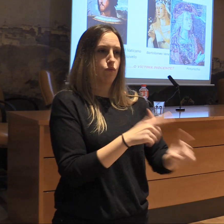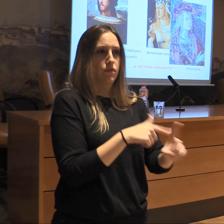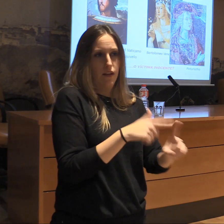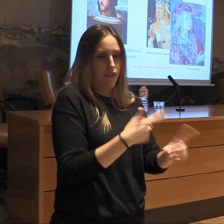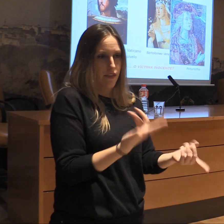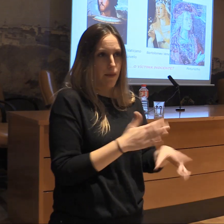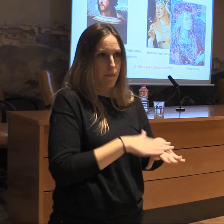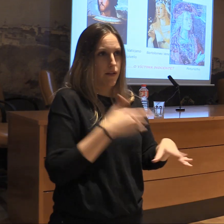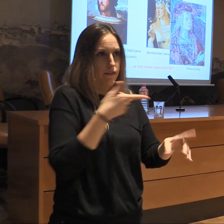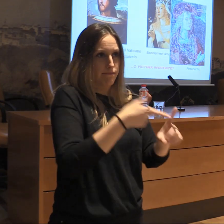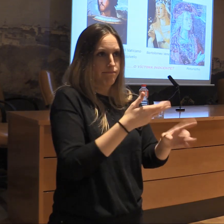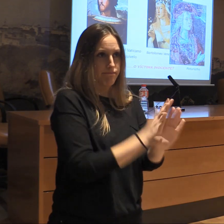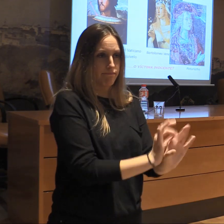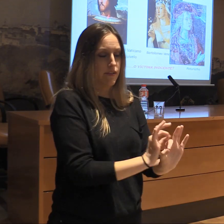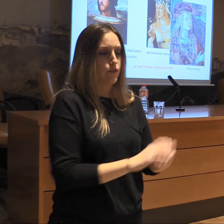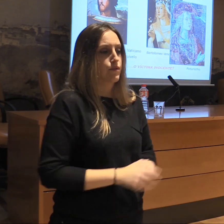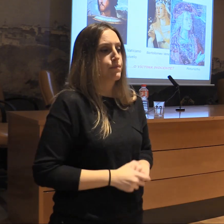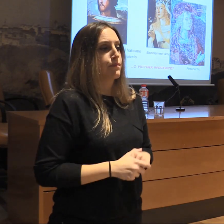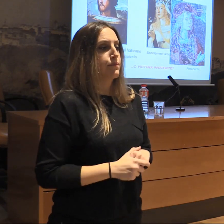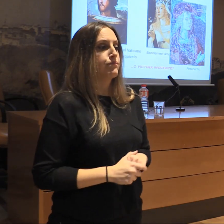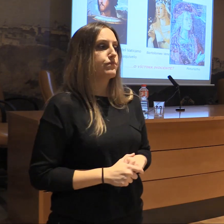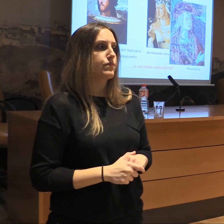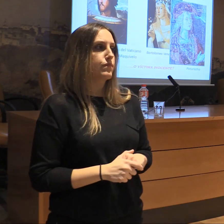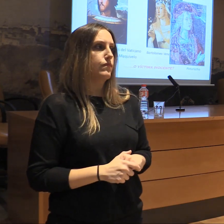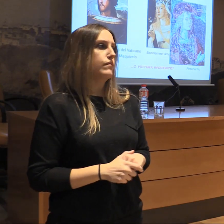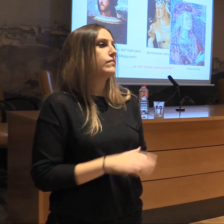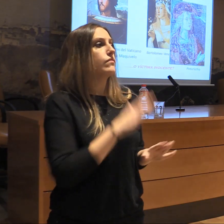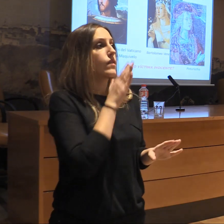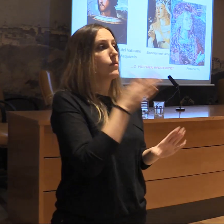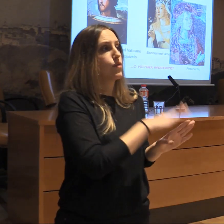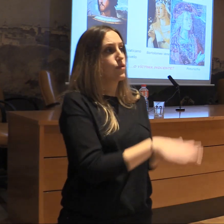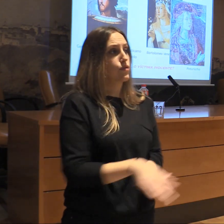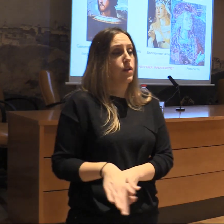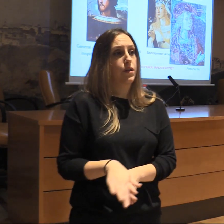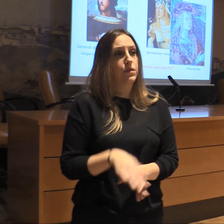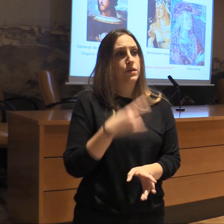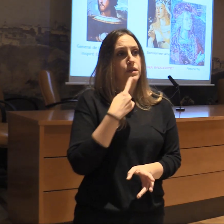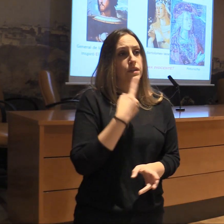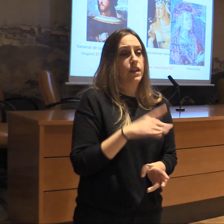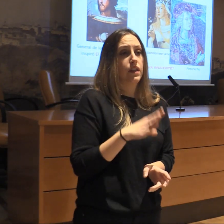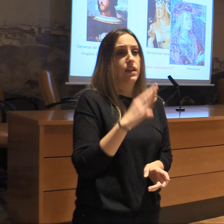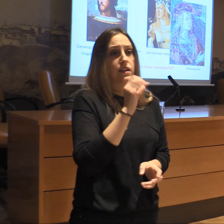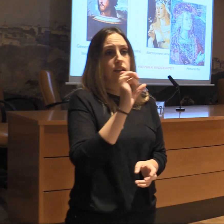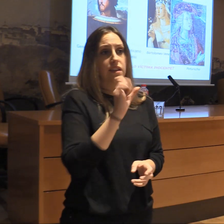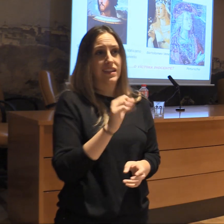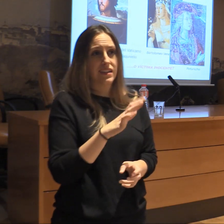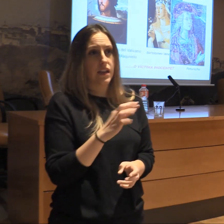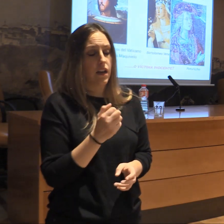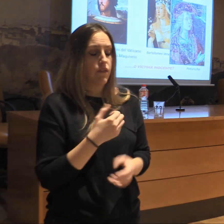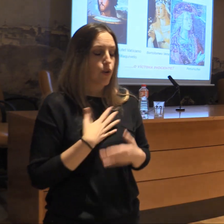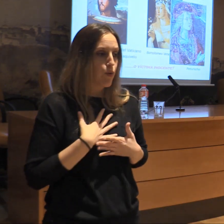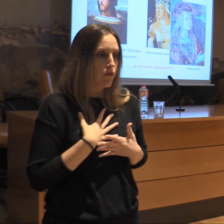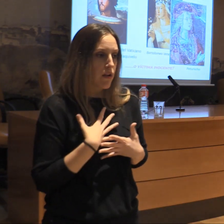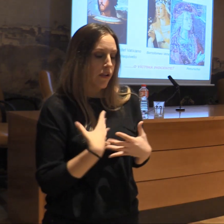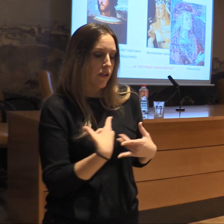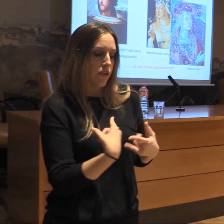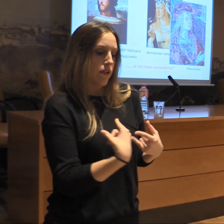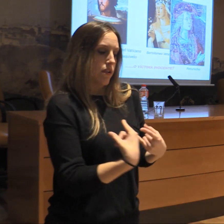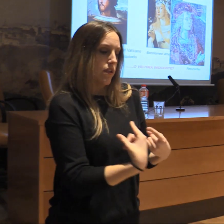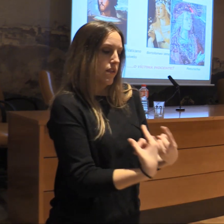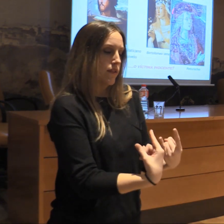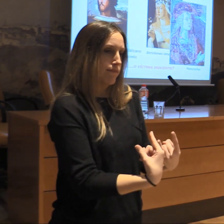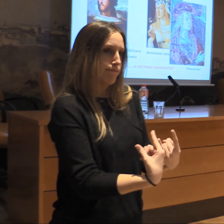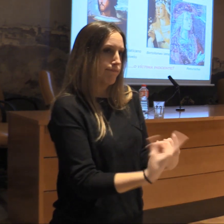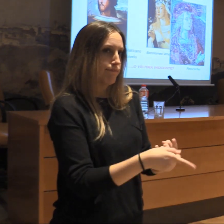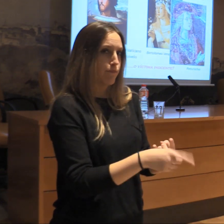o del Vaticano o de César Borgia. Por otro lado, dicen que César sentía una inclinación por ella enfermiza y, de